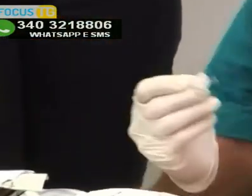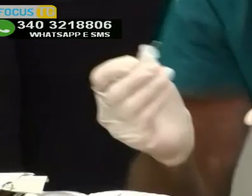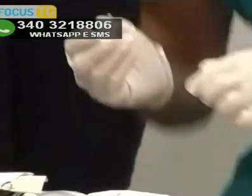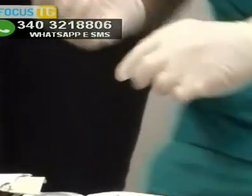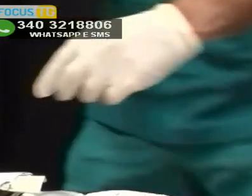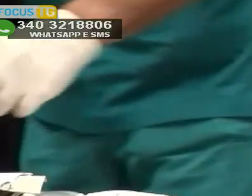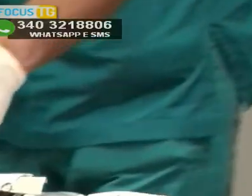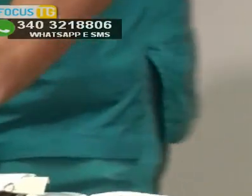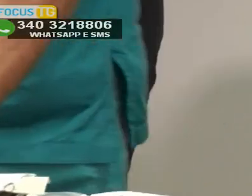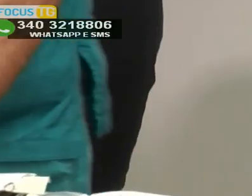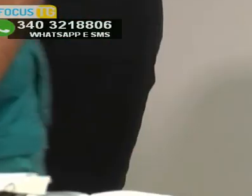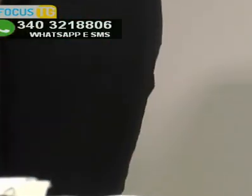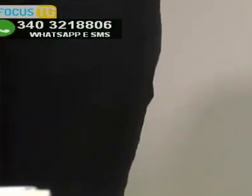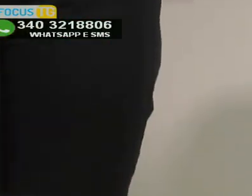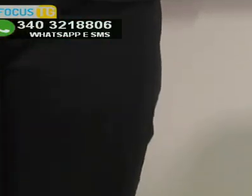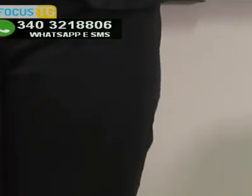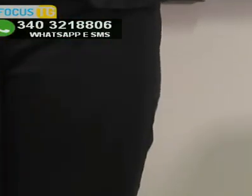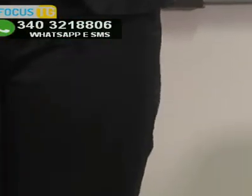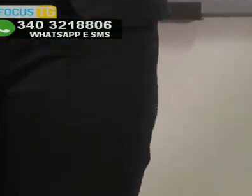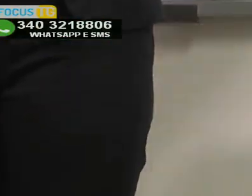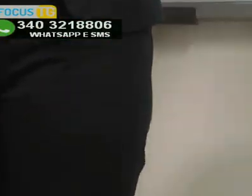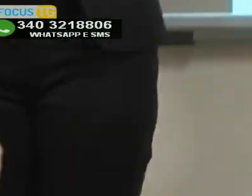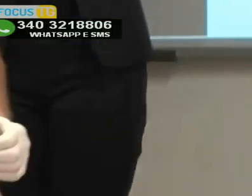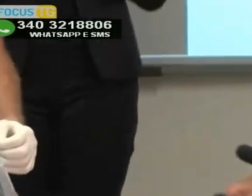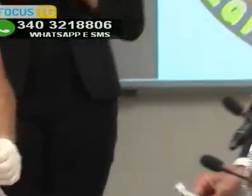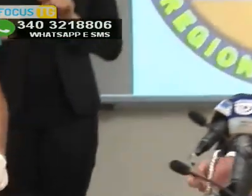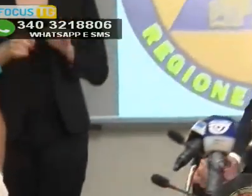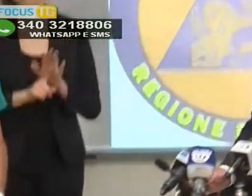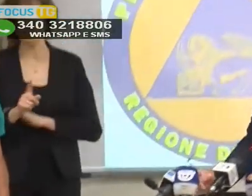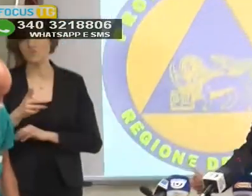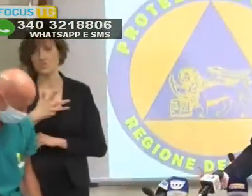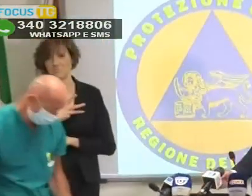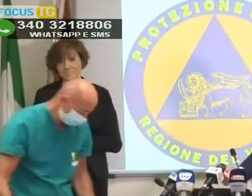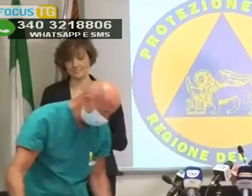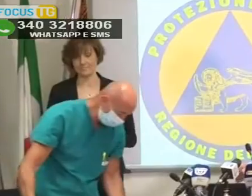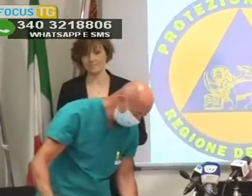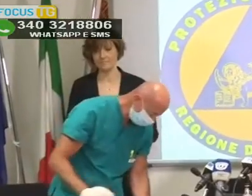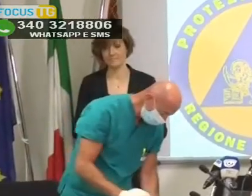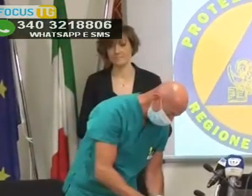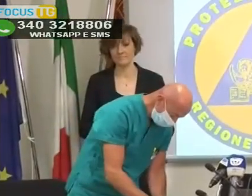1, 2, 3, fatto, 7 minuti abbiamo il risultato.